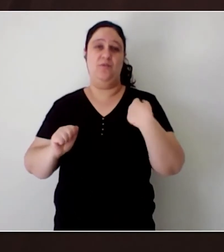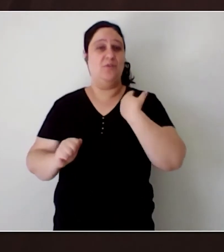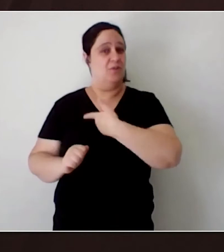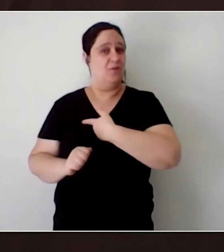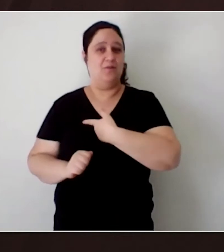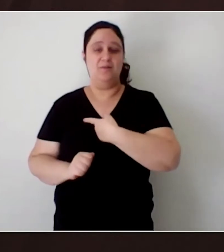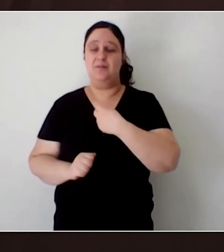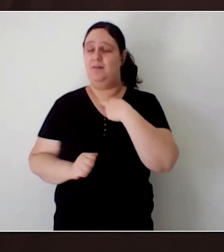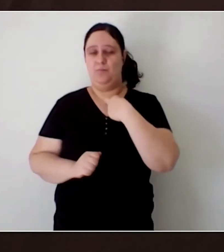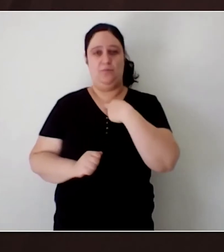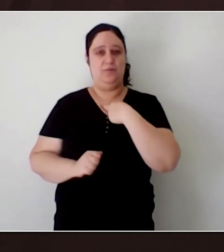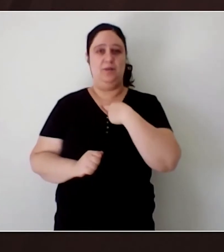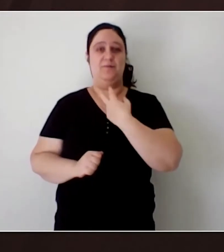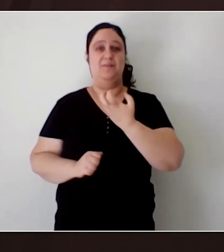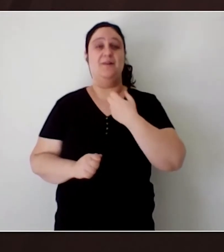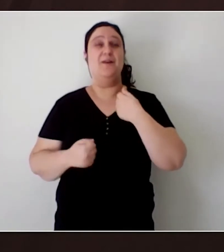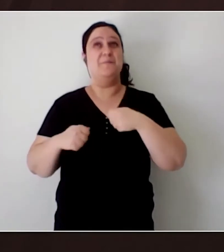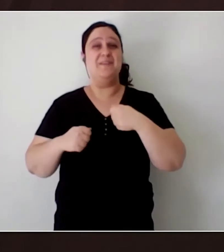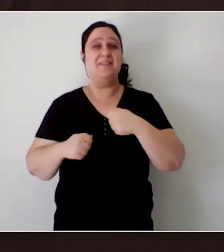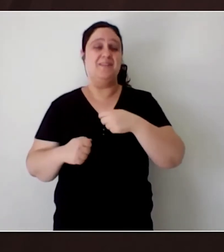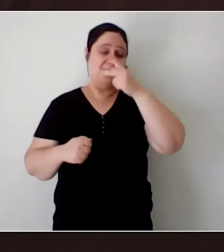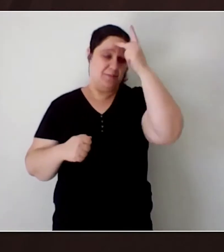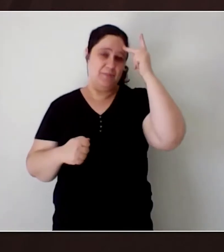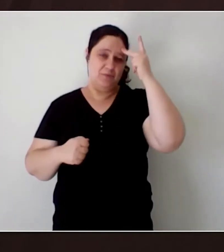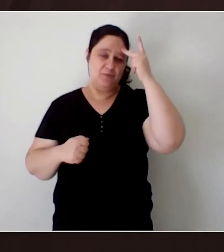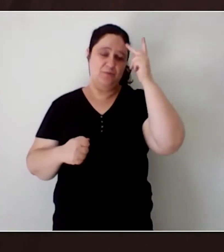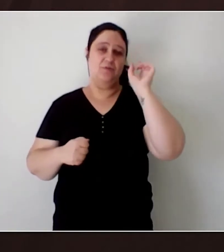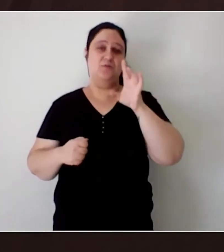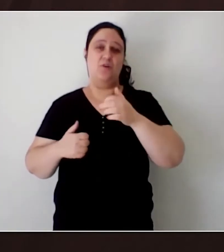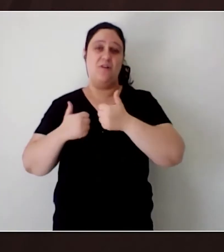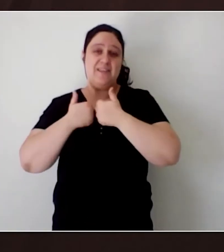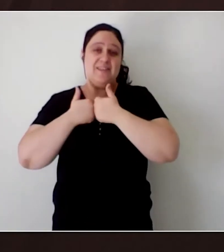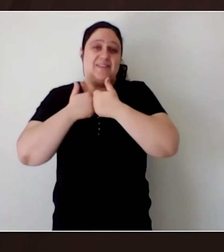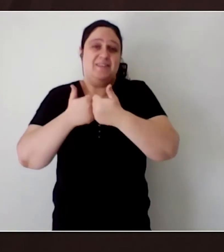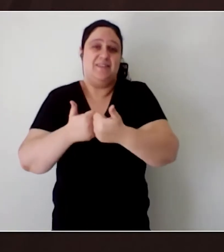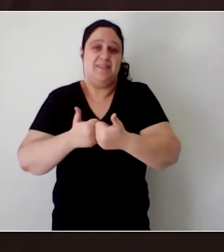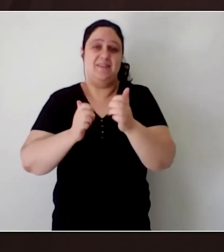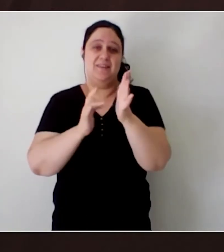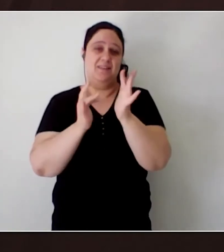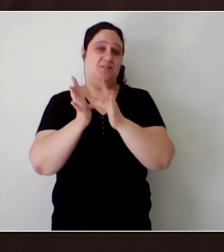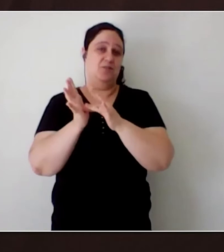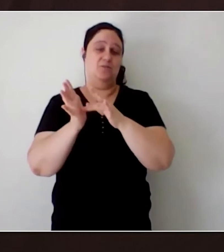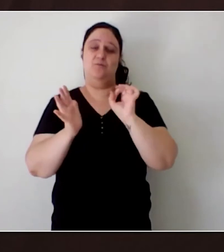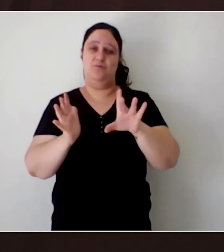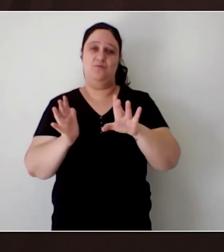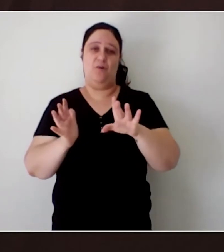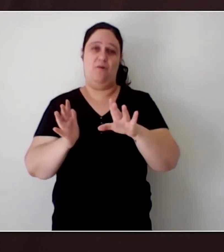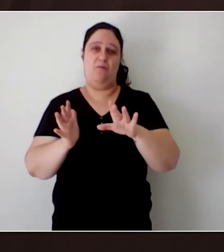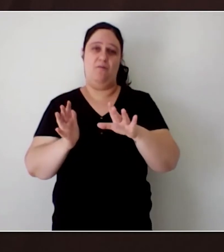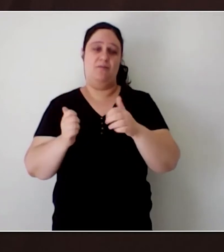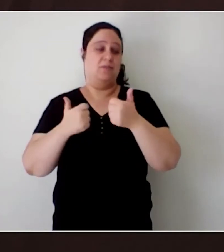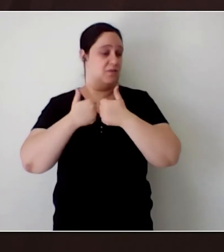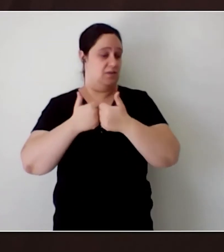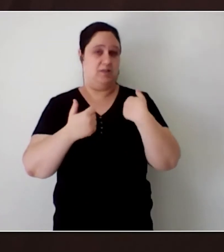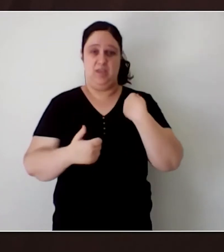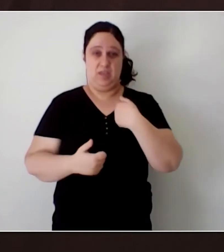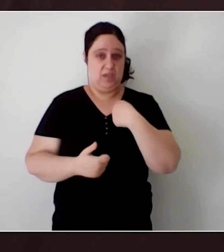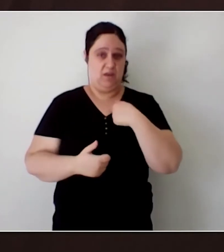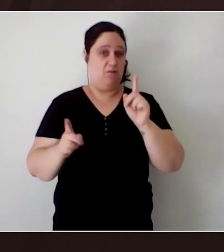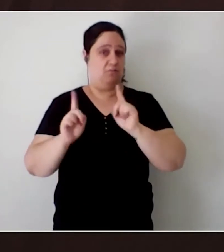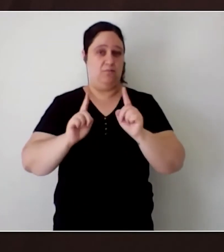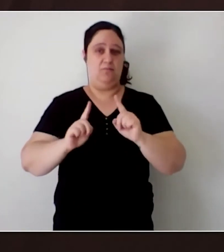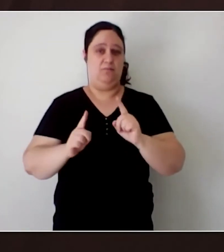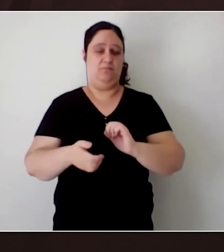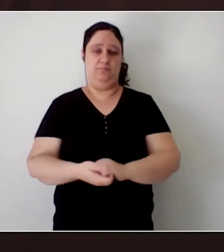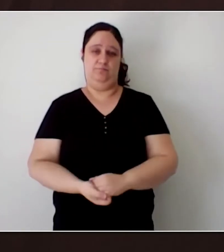Jesus. Nós não precisamos de seguidores, que o Senhor tenha seguidores. E por isso, irmãos, o meu trabalho, né, quando